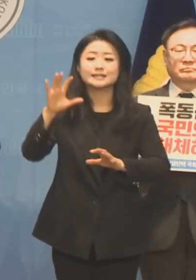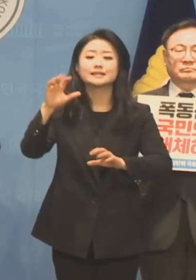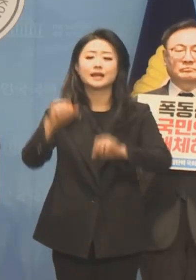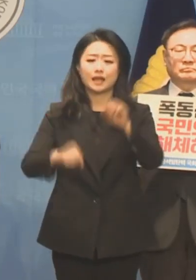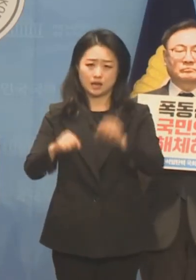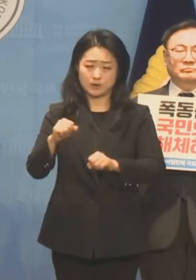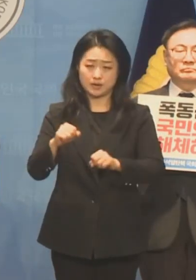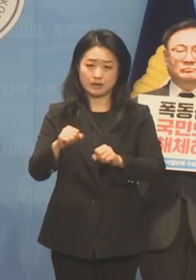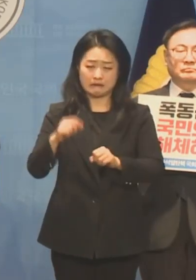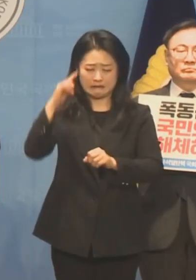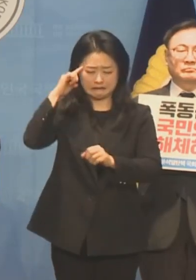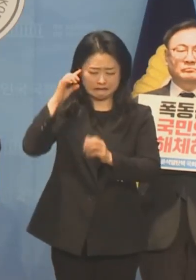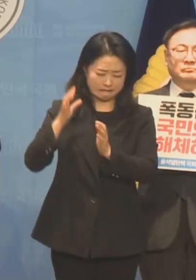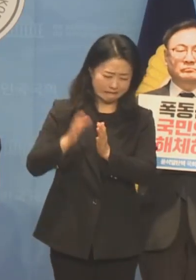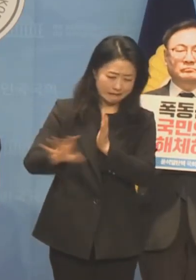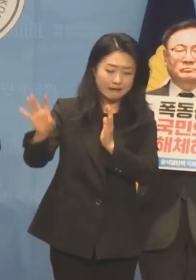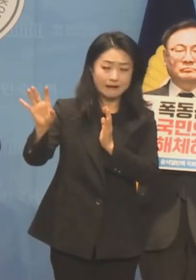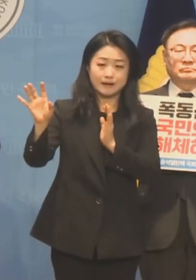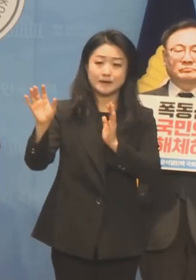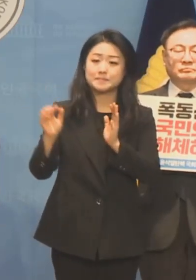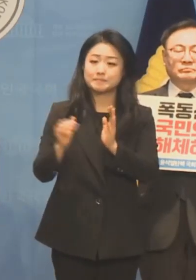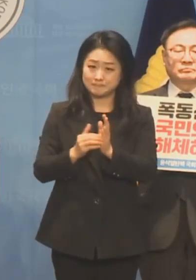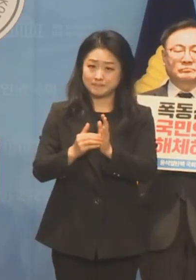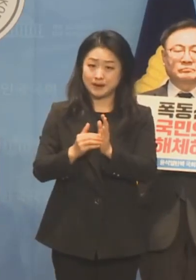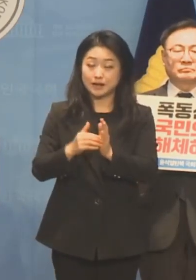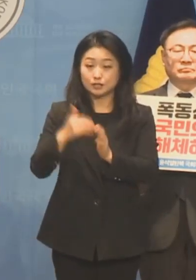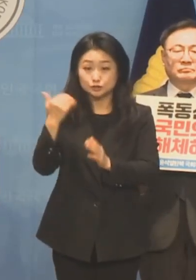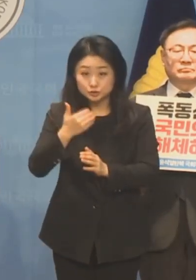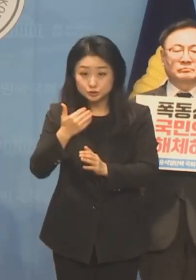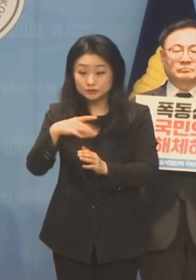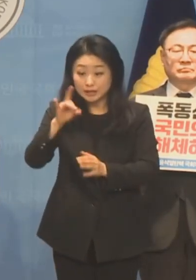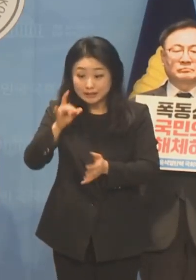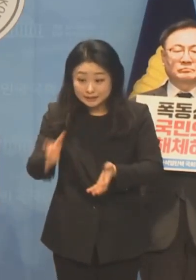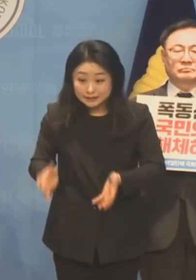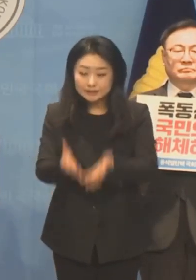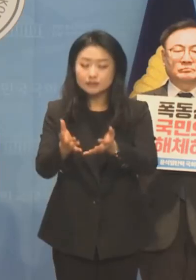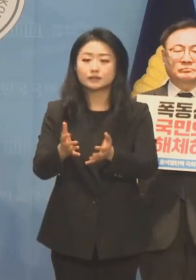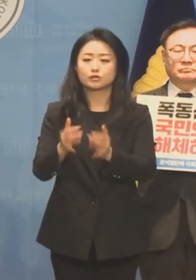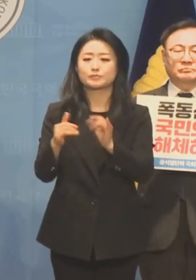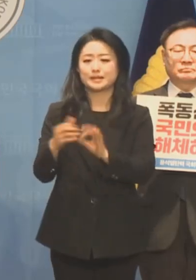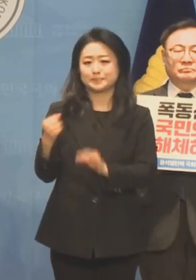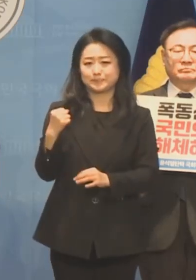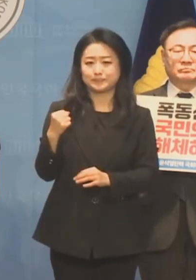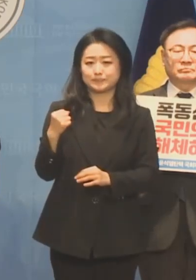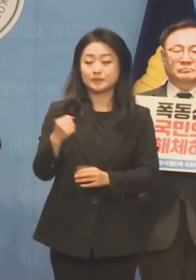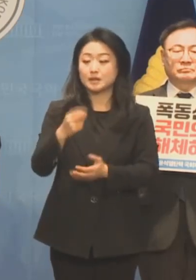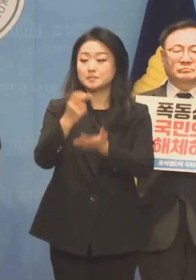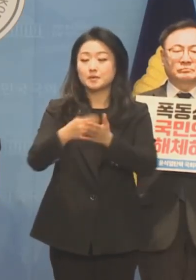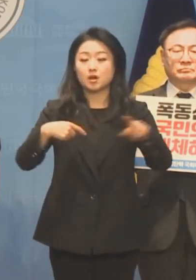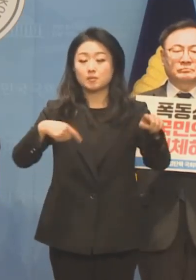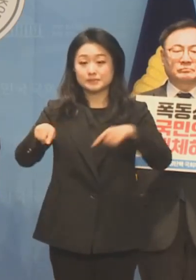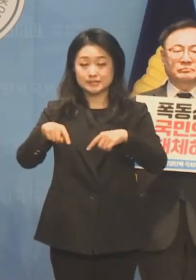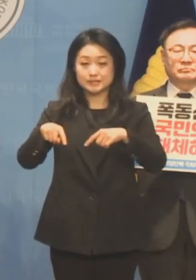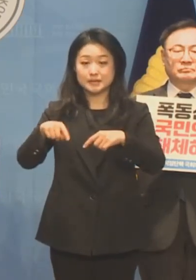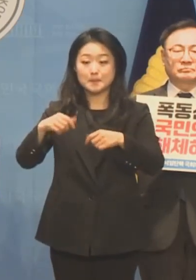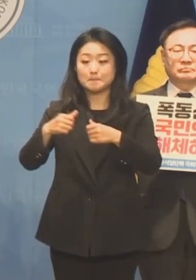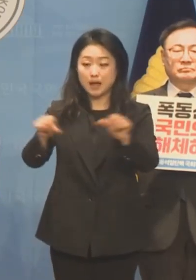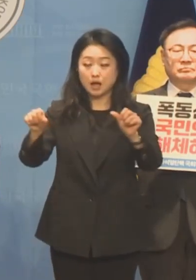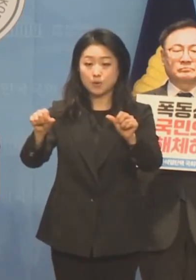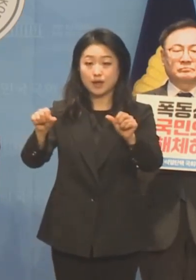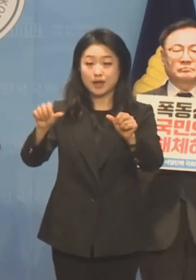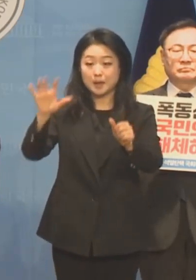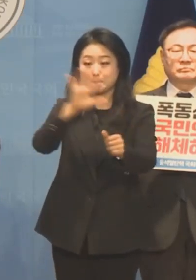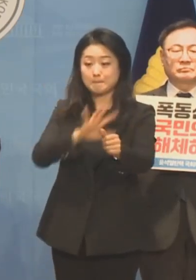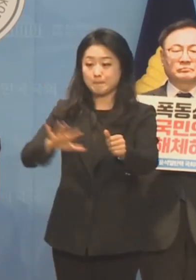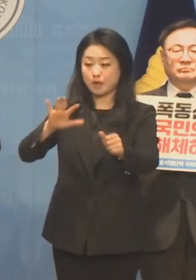만행을 일으키는데 그런 방아쇠 역할을 하고 말았습니다. 이런 법치 파괴의 배후 정당 국민의힘은